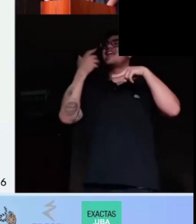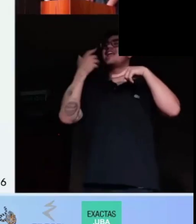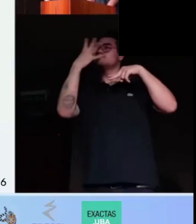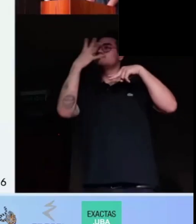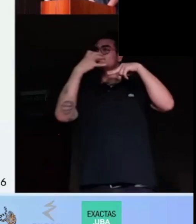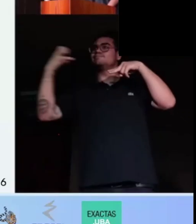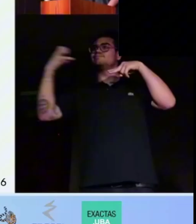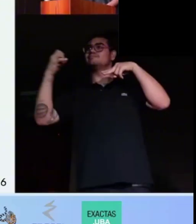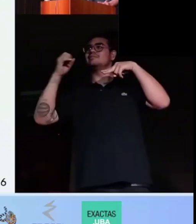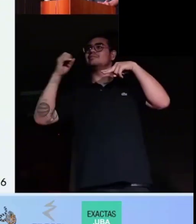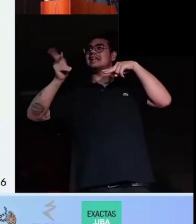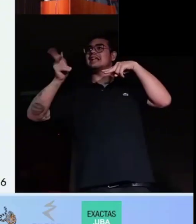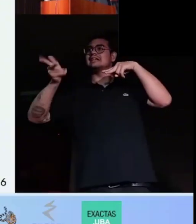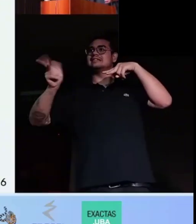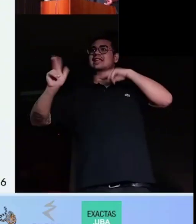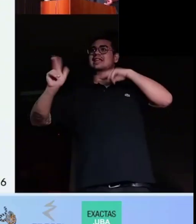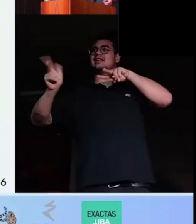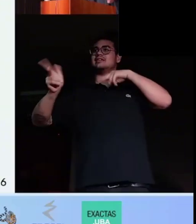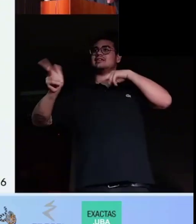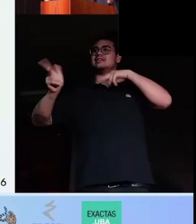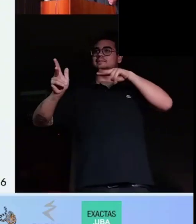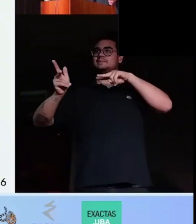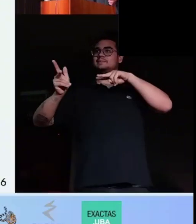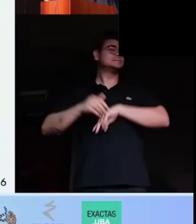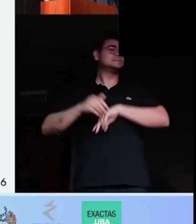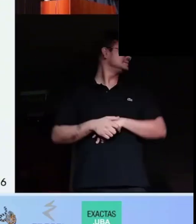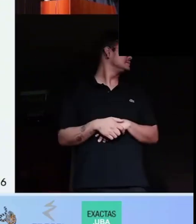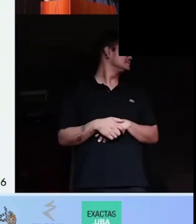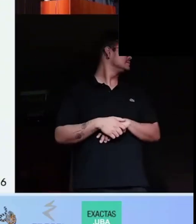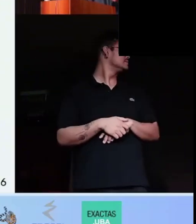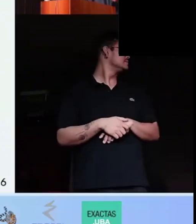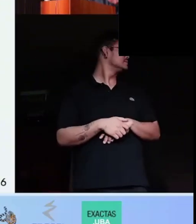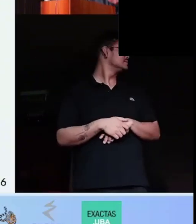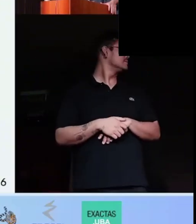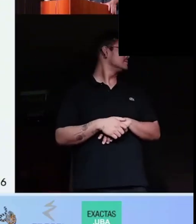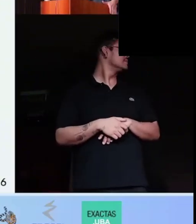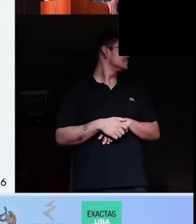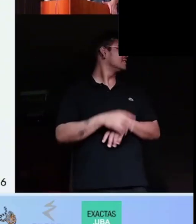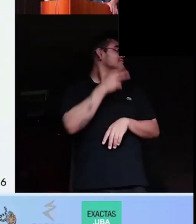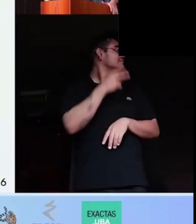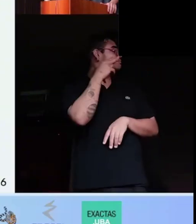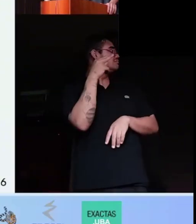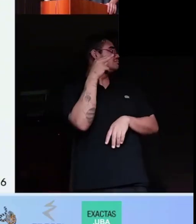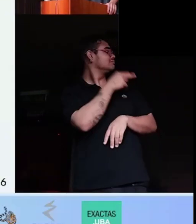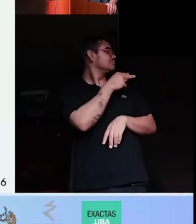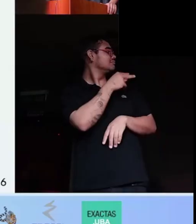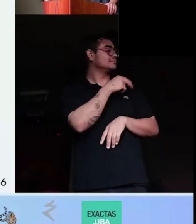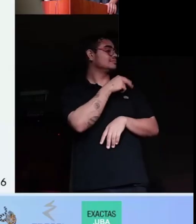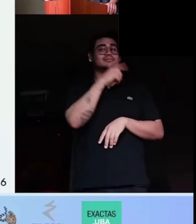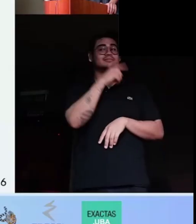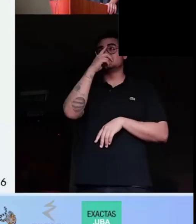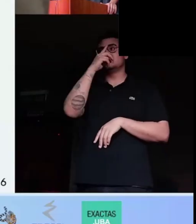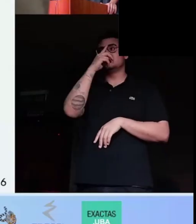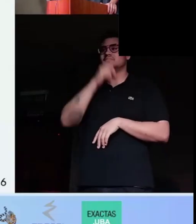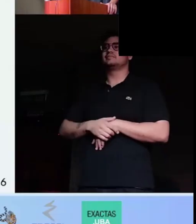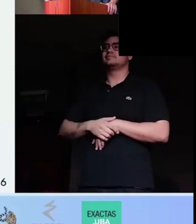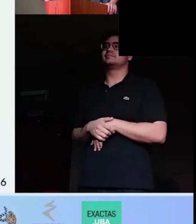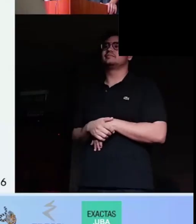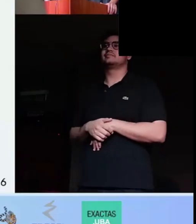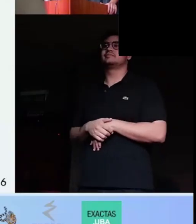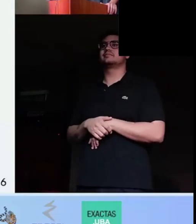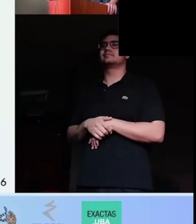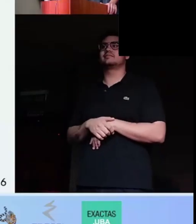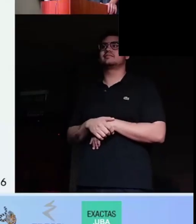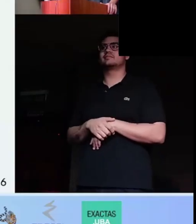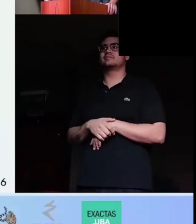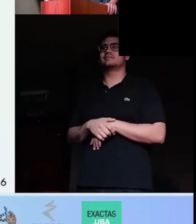Bueno, esta es un poco la interfaz. No se ve muy bien con la definición del el proyector. No sé si se puede